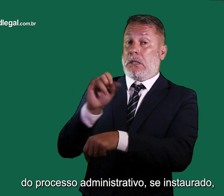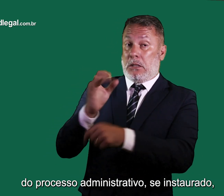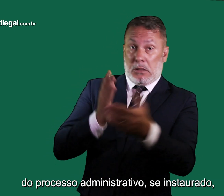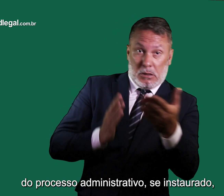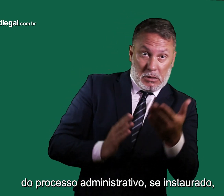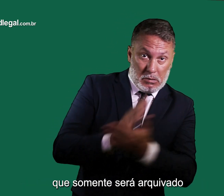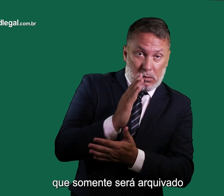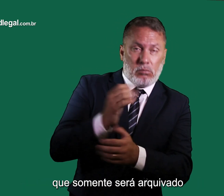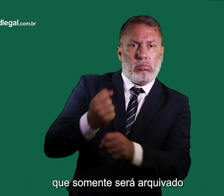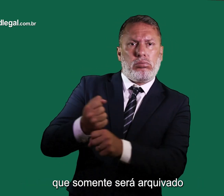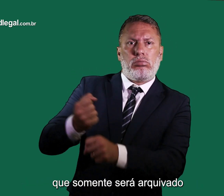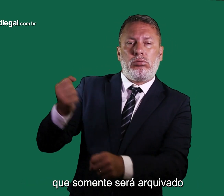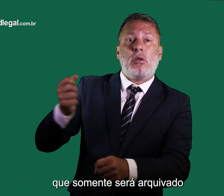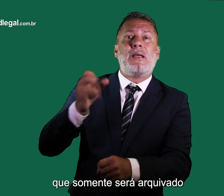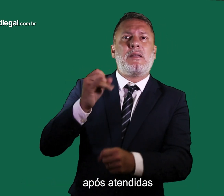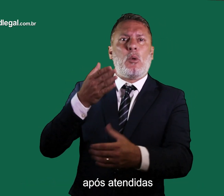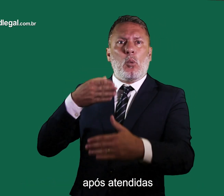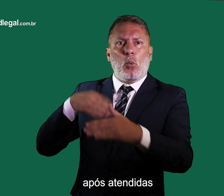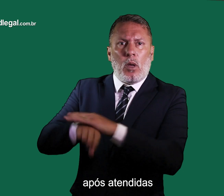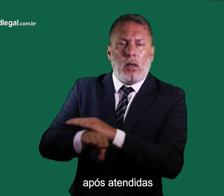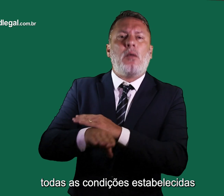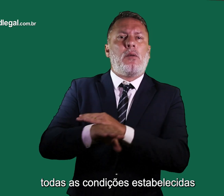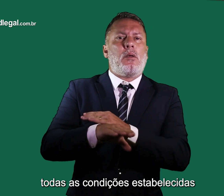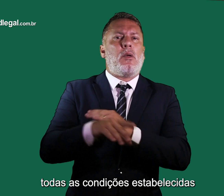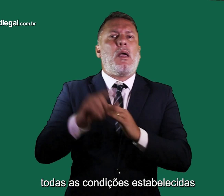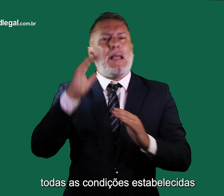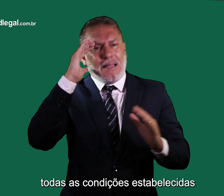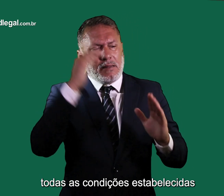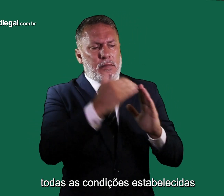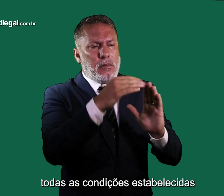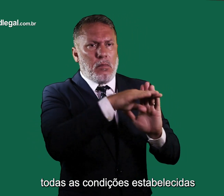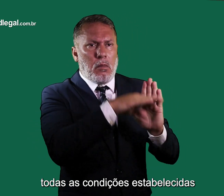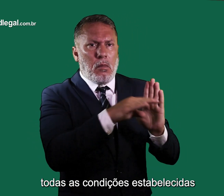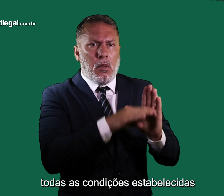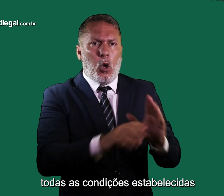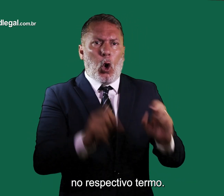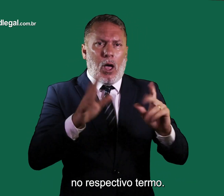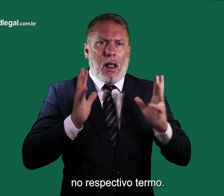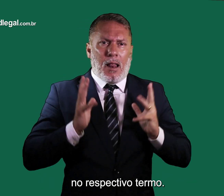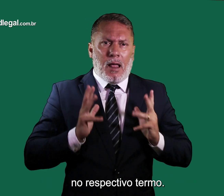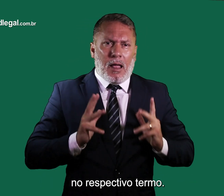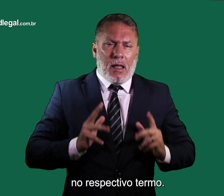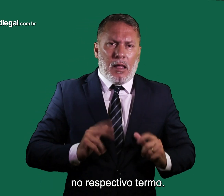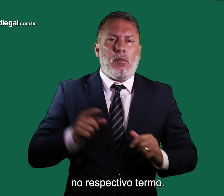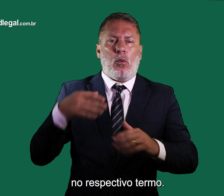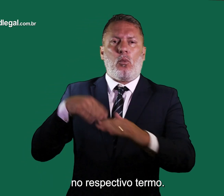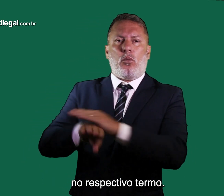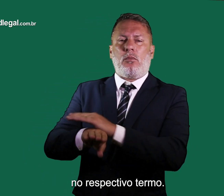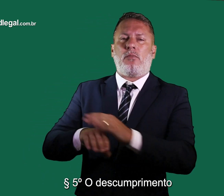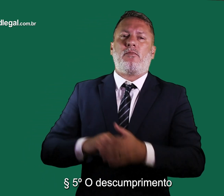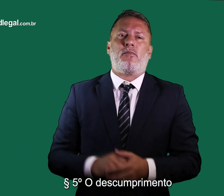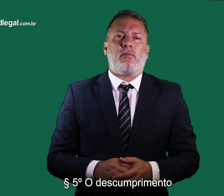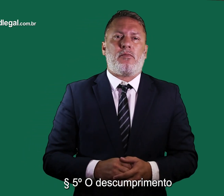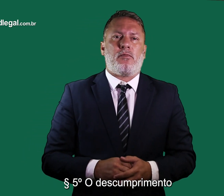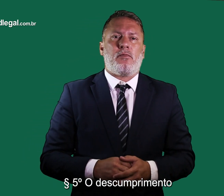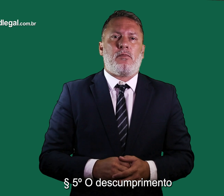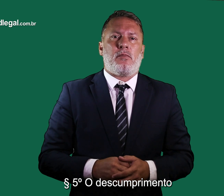instaurado, que somente será arquivada após atendidas todas as condições estabelecidas no respectivo termo. Parágrafo 5º.